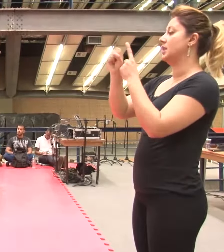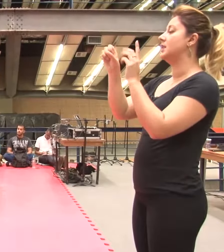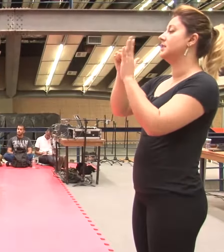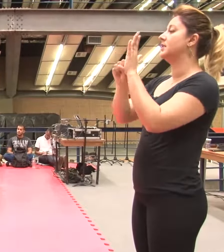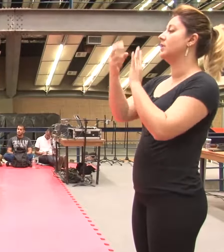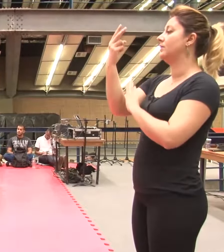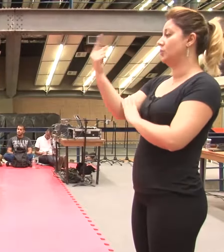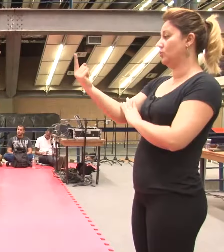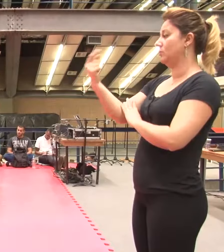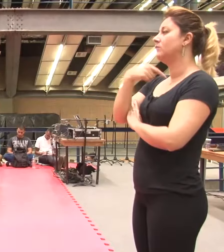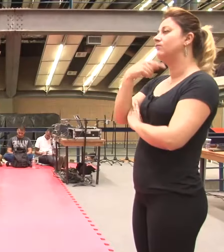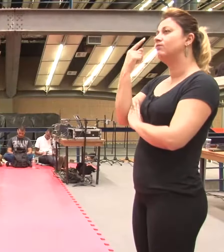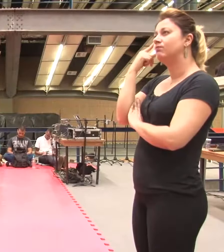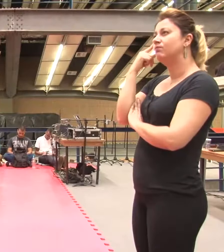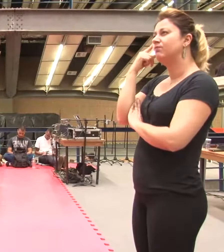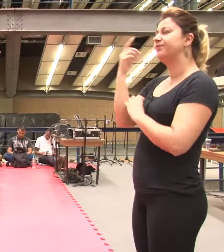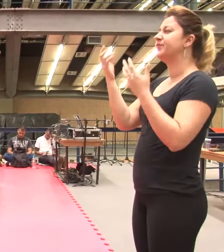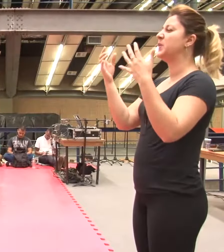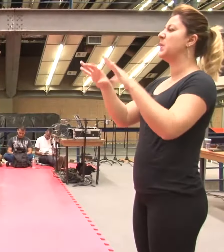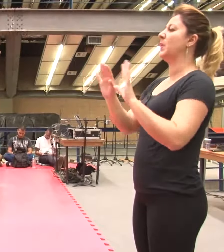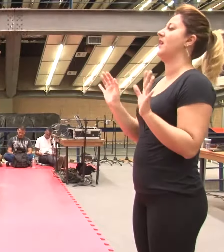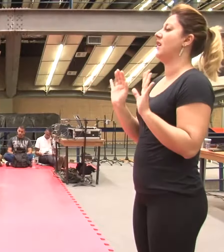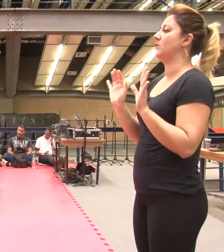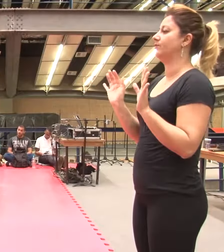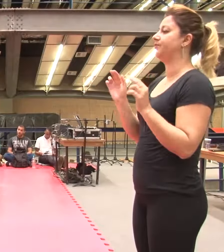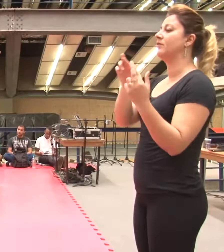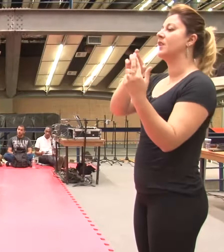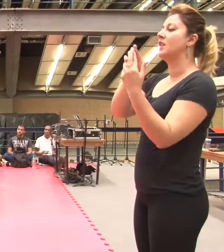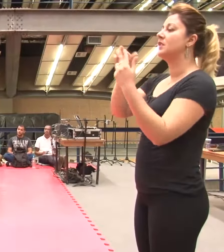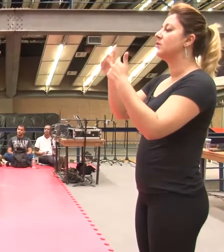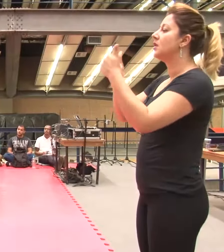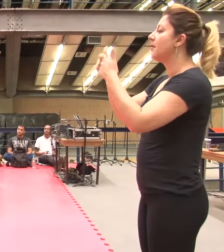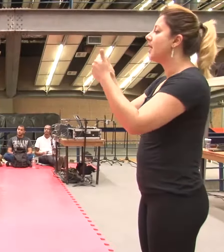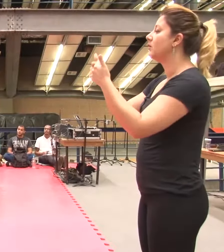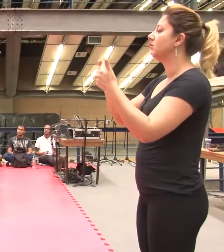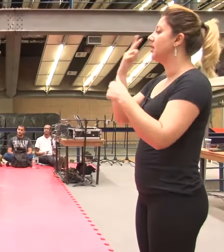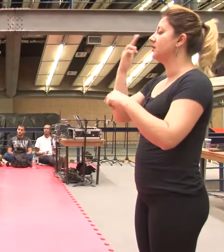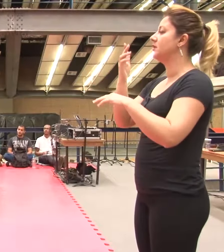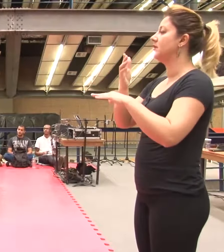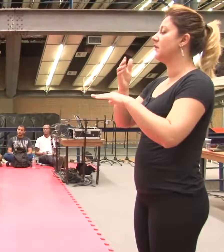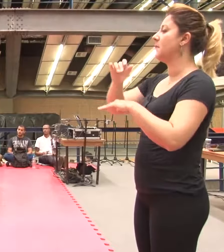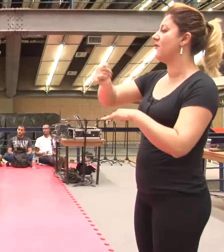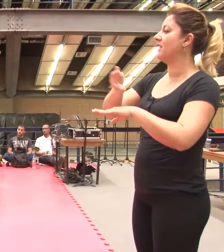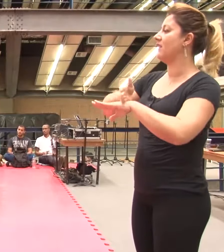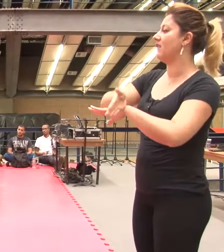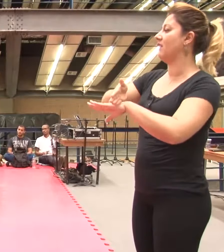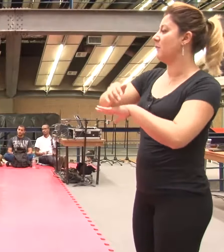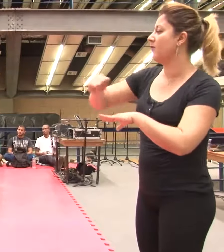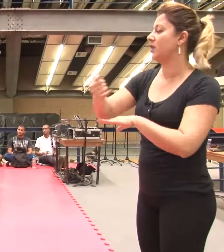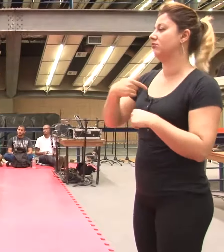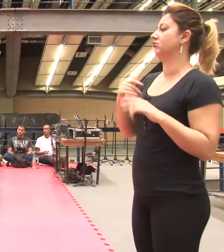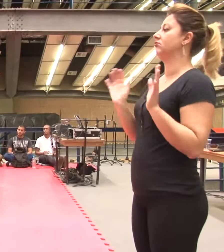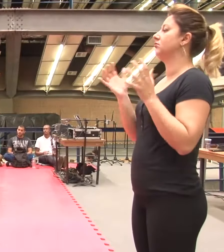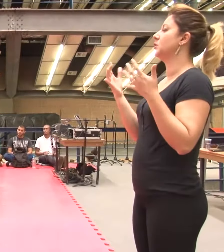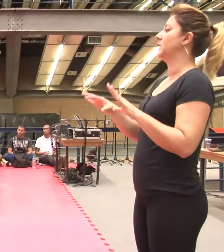dizer: ah, não é isso que eu quero. Eu não quero tratar. A relação de trabalho que eu quero não é essa. Então eu vou